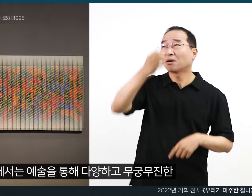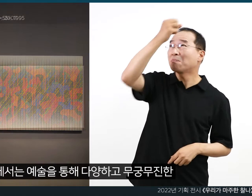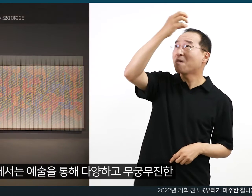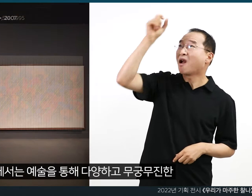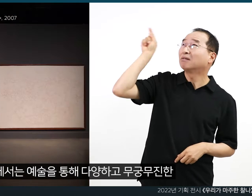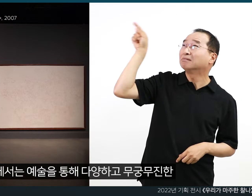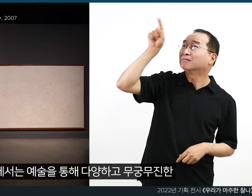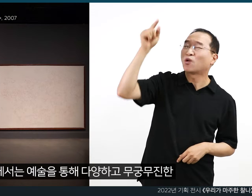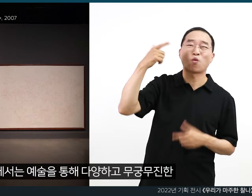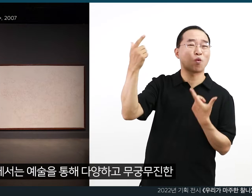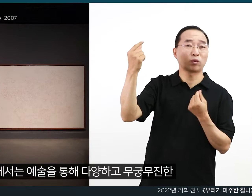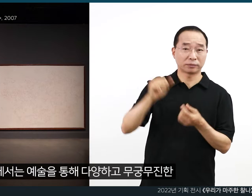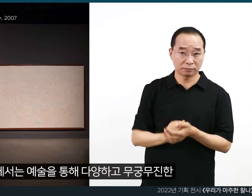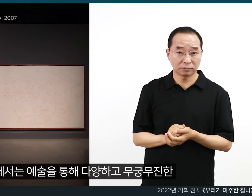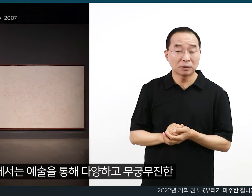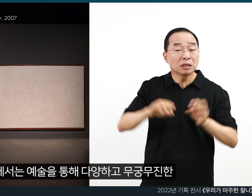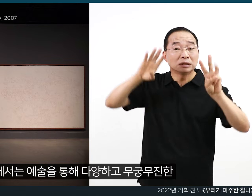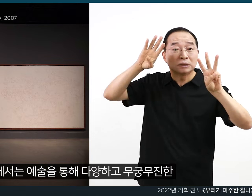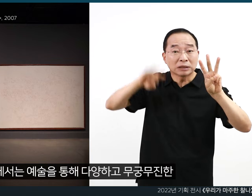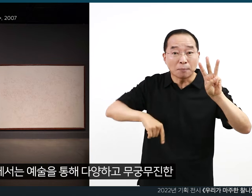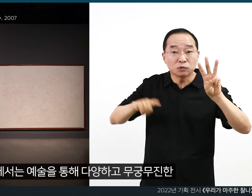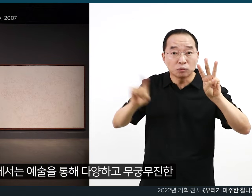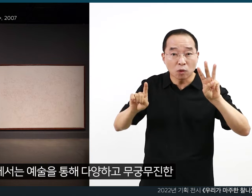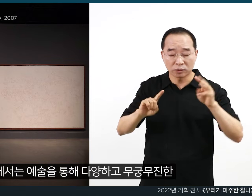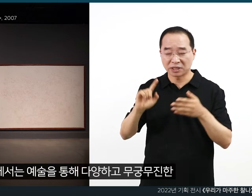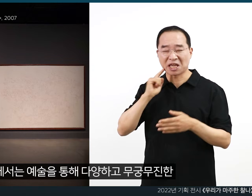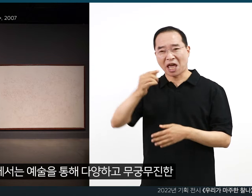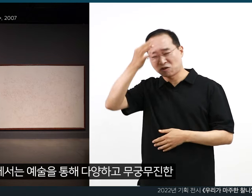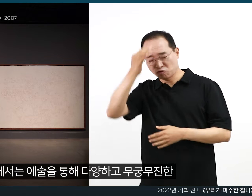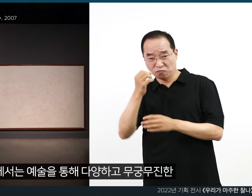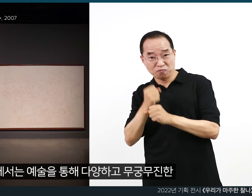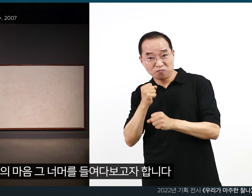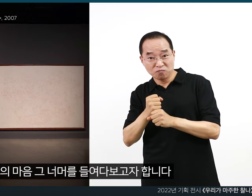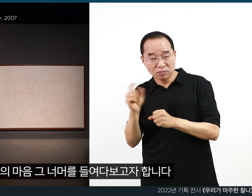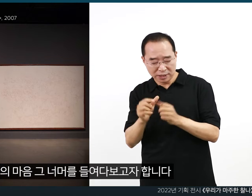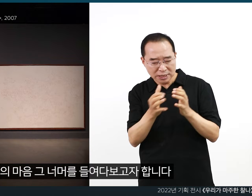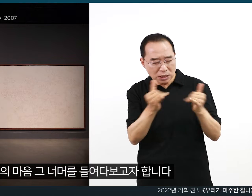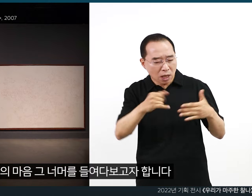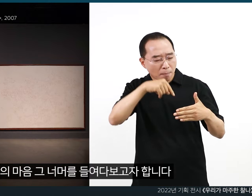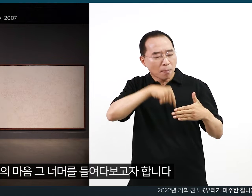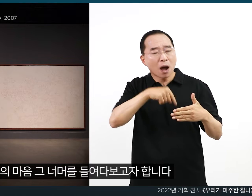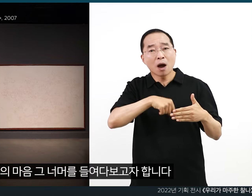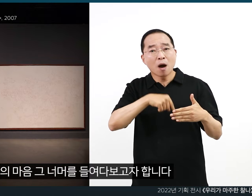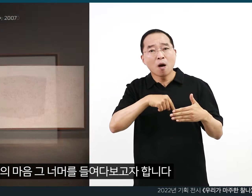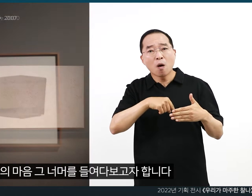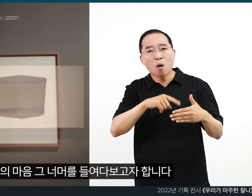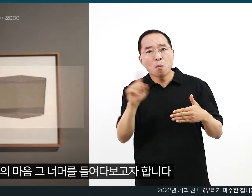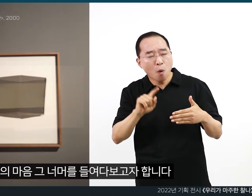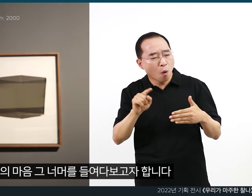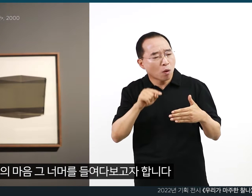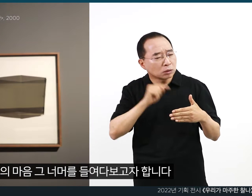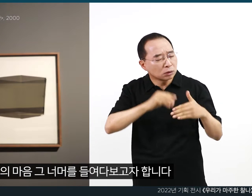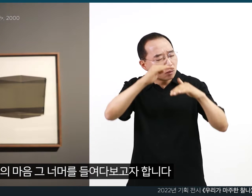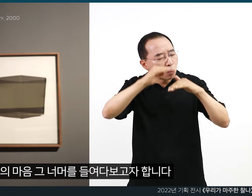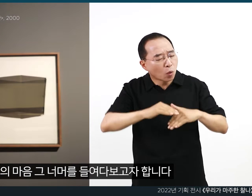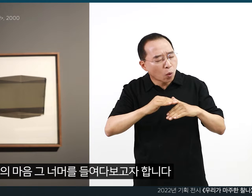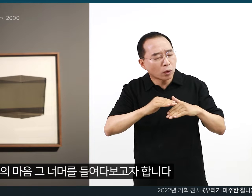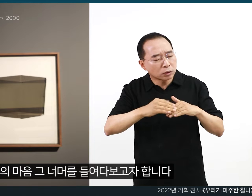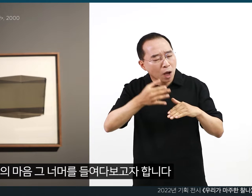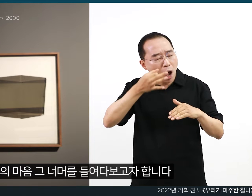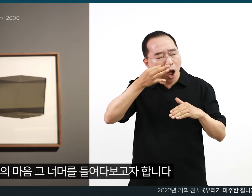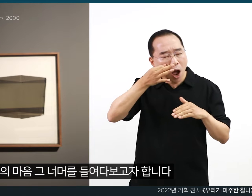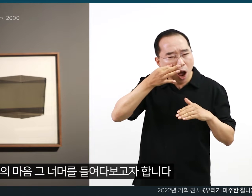3부에서는 예술을 통해 다양하고 무궁무진한 인간의 마음 그 너머를 들여다보고자